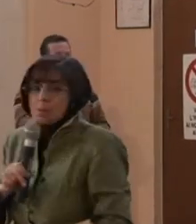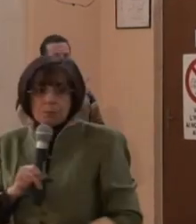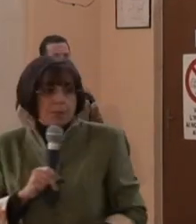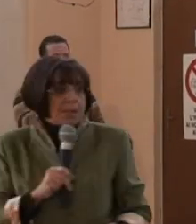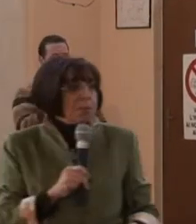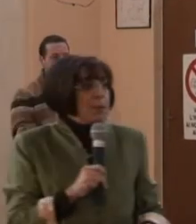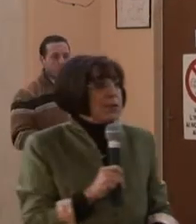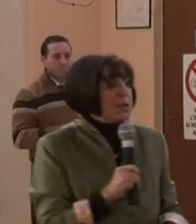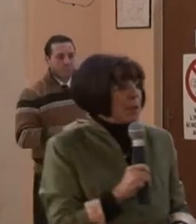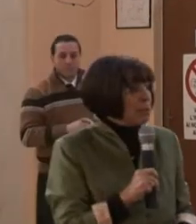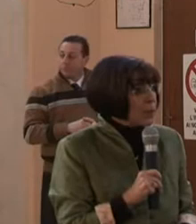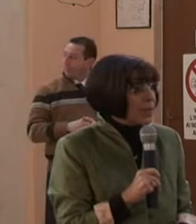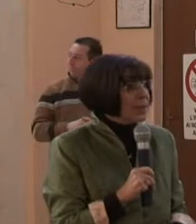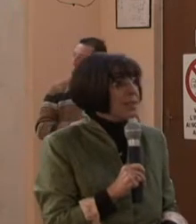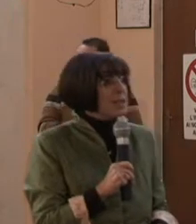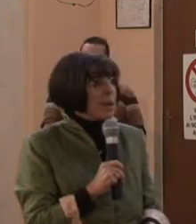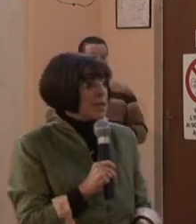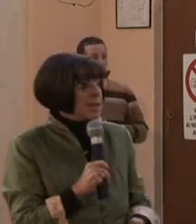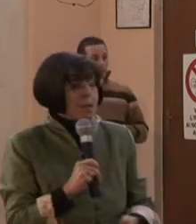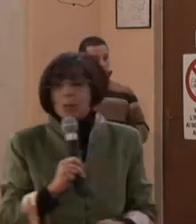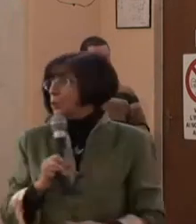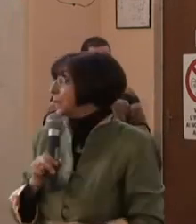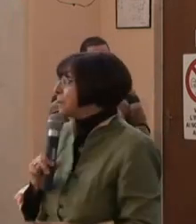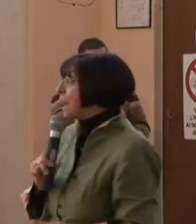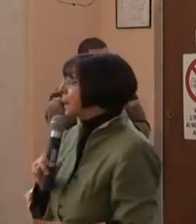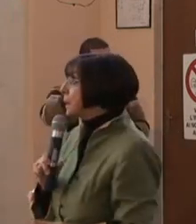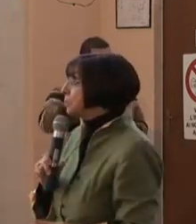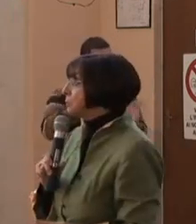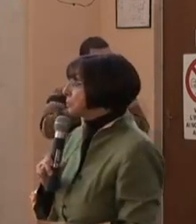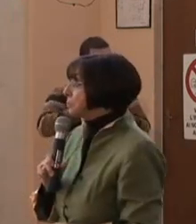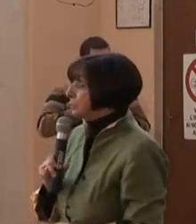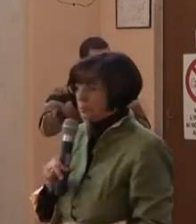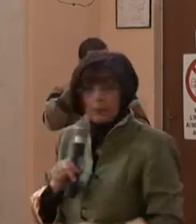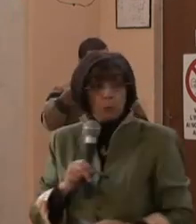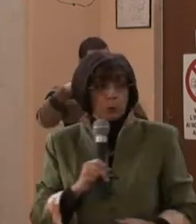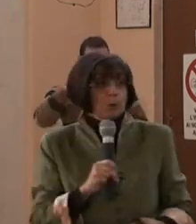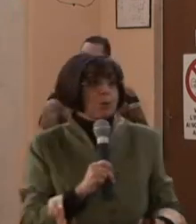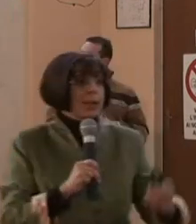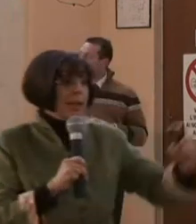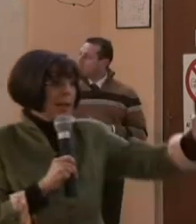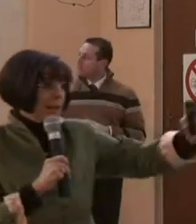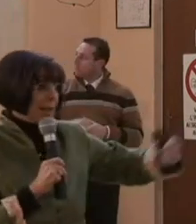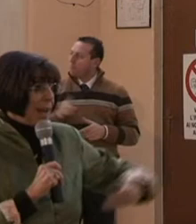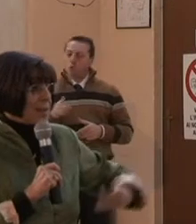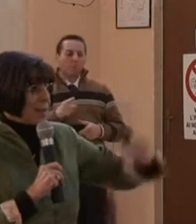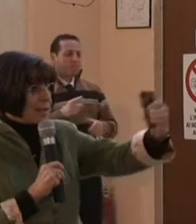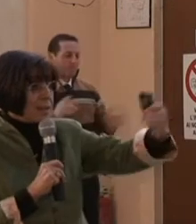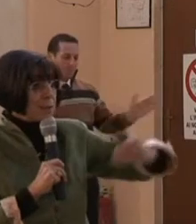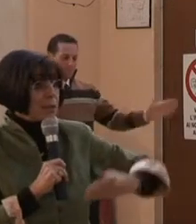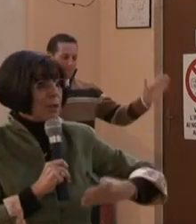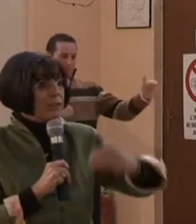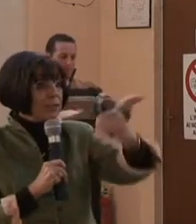Una cosa semplice ma importantissima è la sistemazione dei banchi. Piuttosto che la